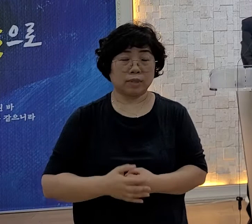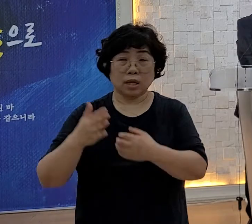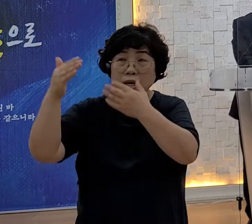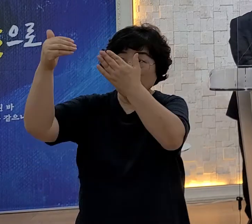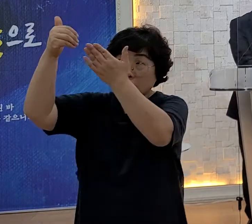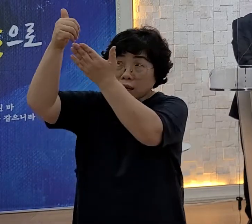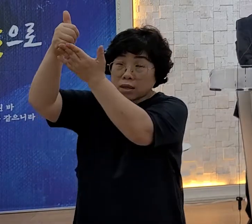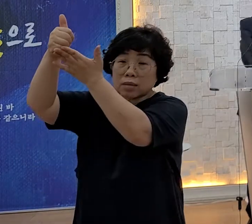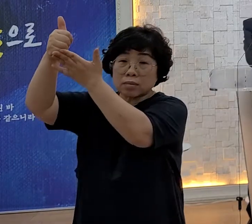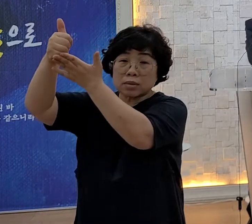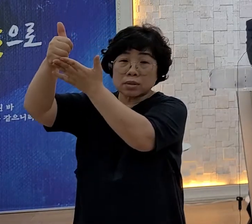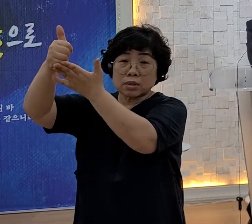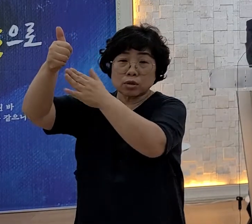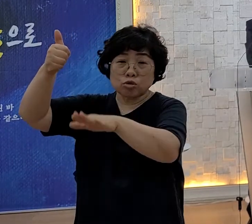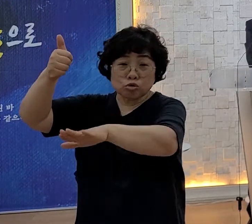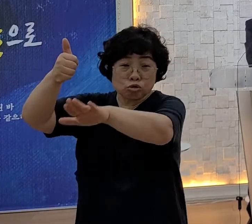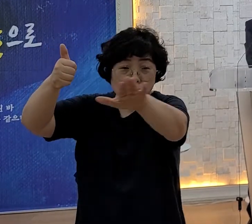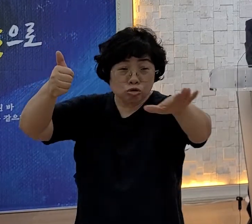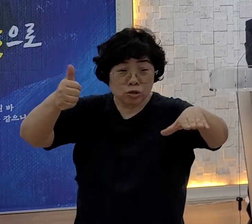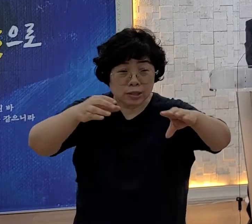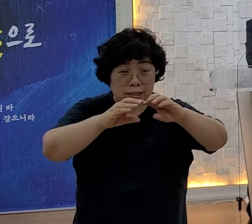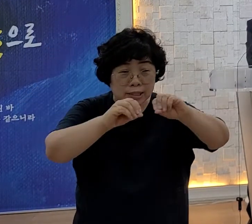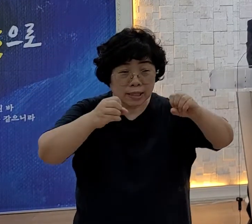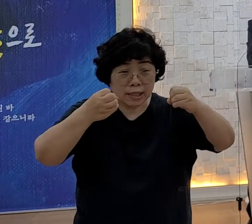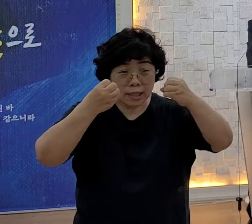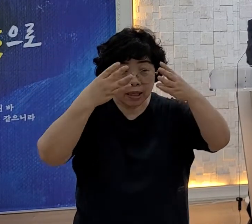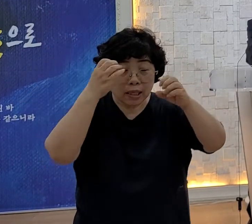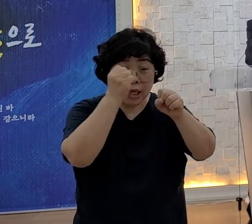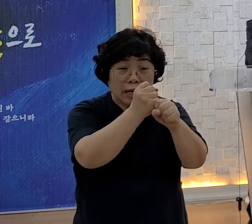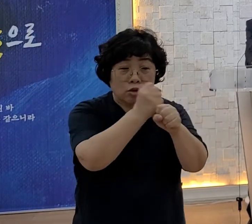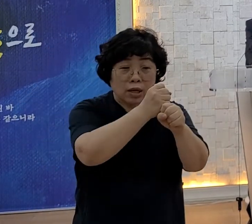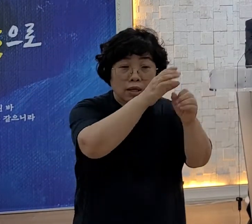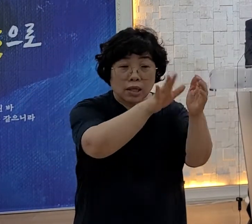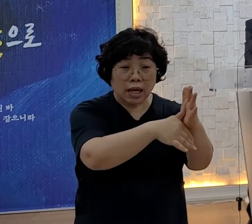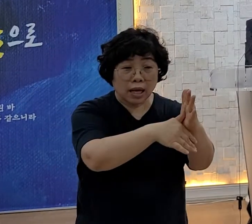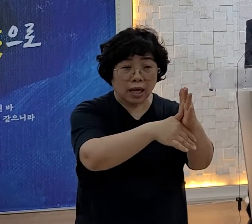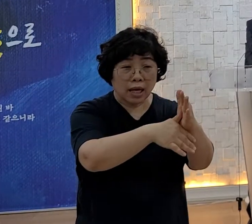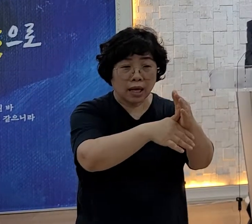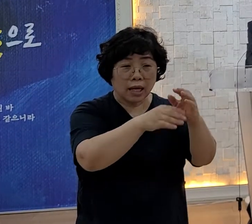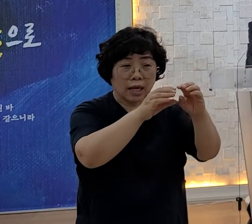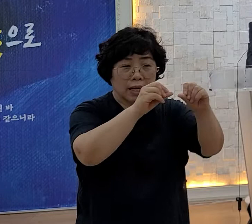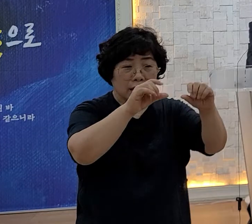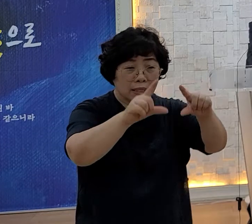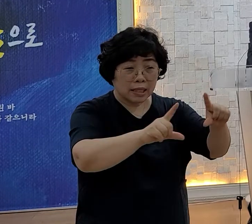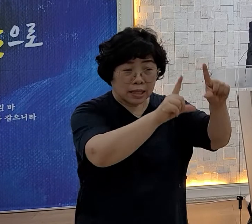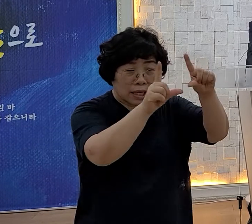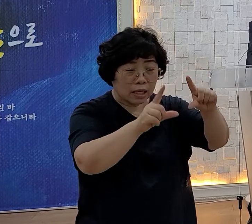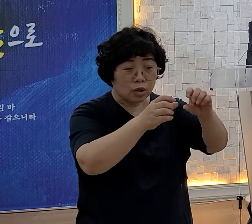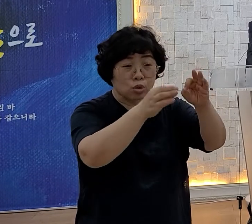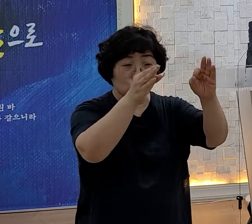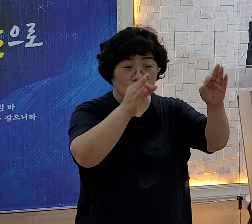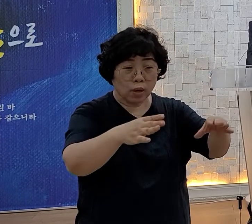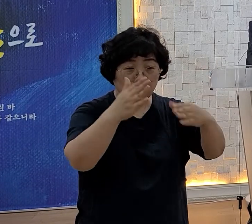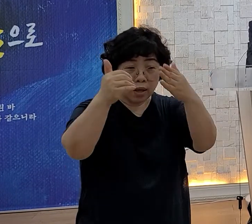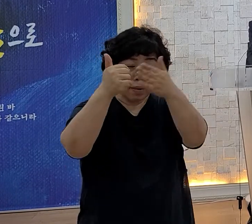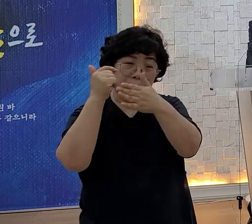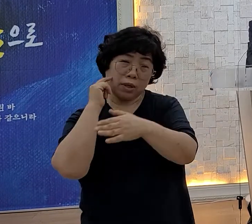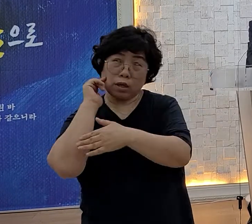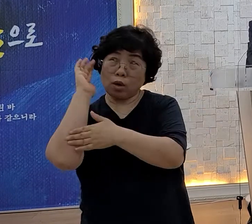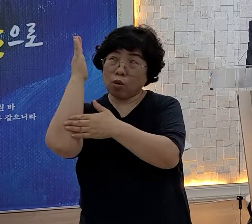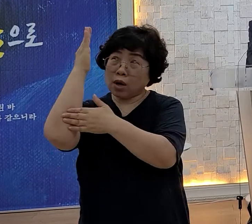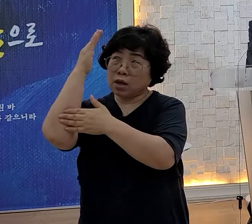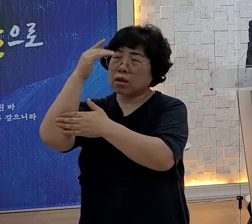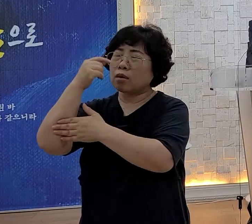하나님은요, 우리를 이 땅에 창조하실 때에 그리고 이 땅에 사는 동안 하나님의 영광을